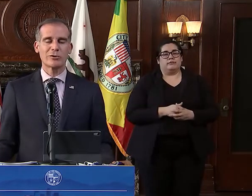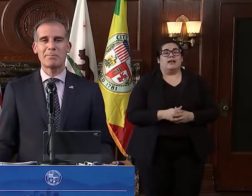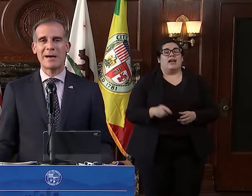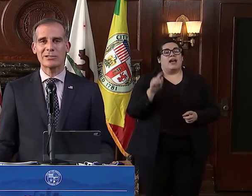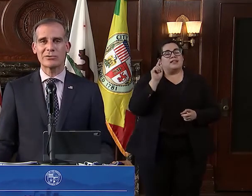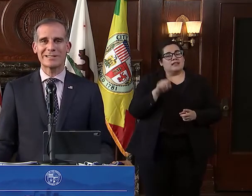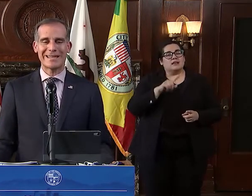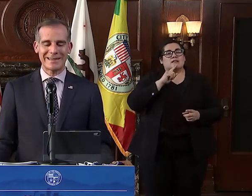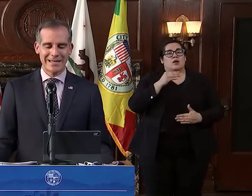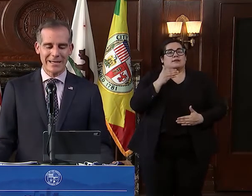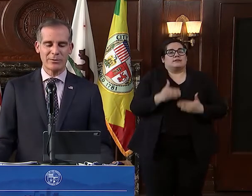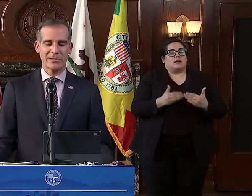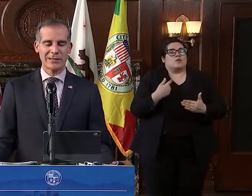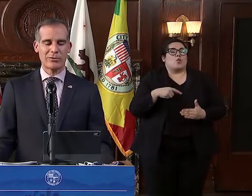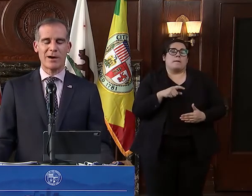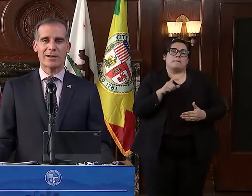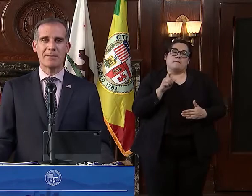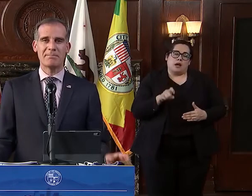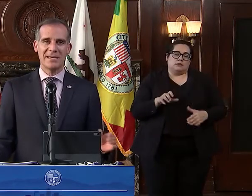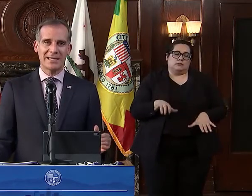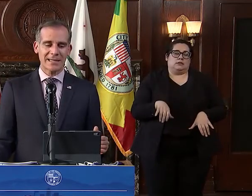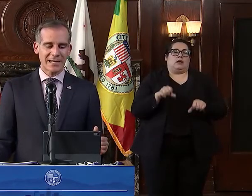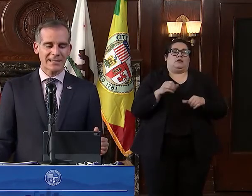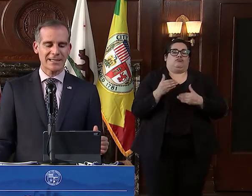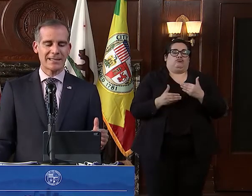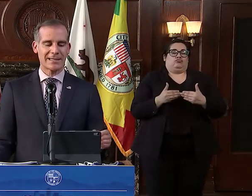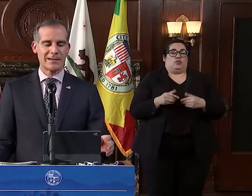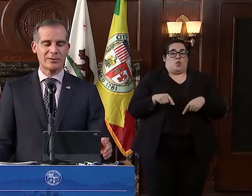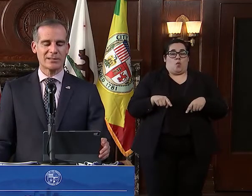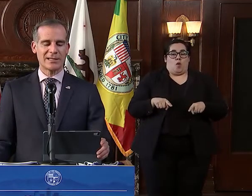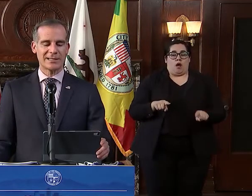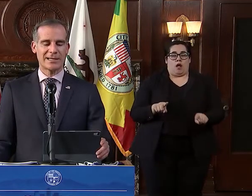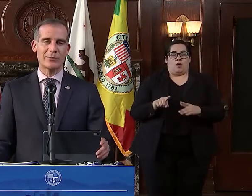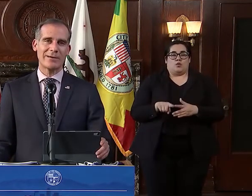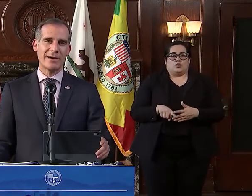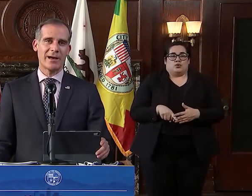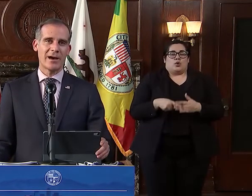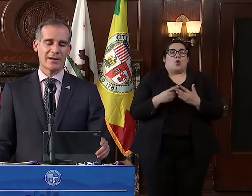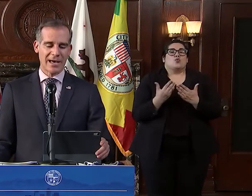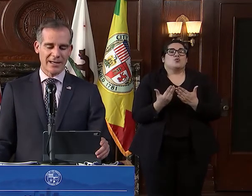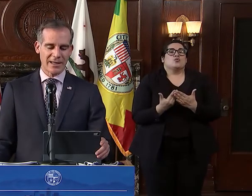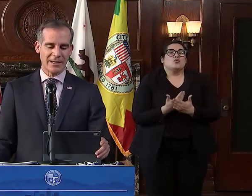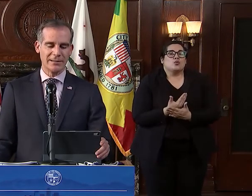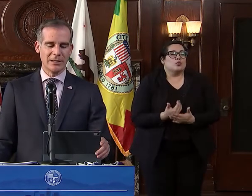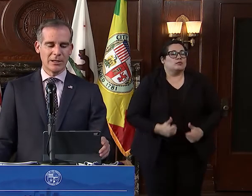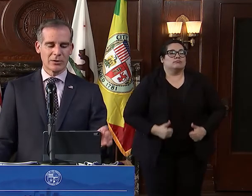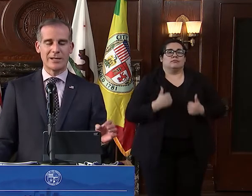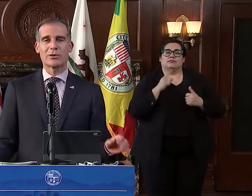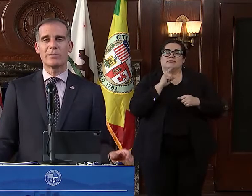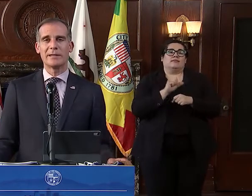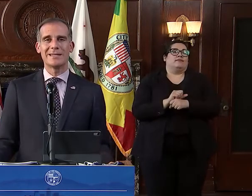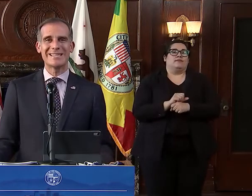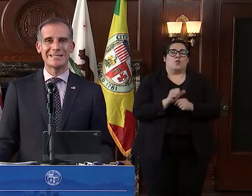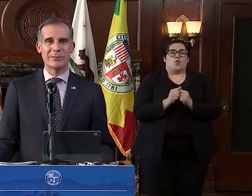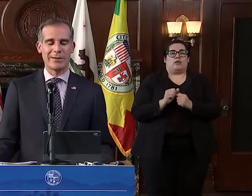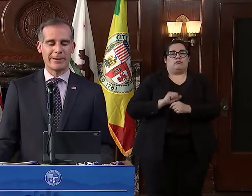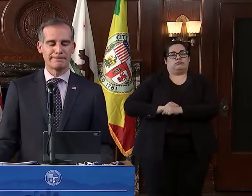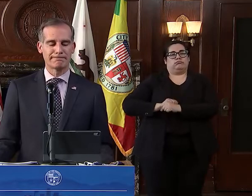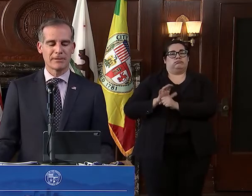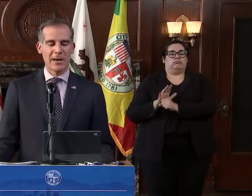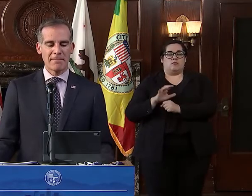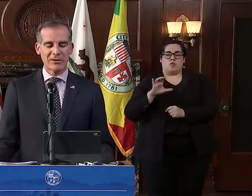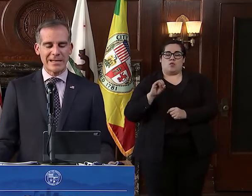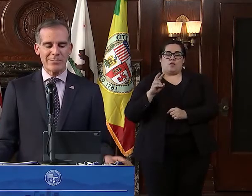Estos son los pasos que tenemos que tomar mientras entramos en esta nueva realidad con el